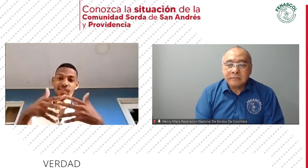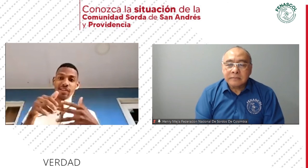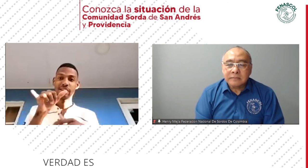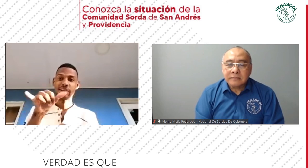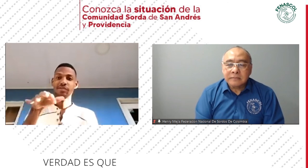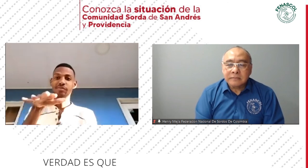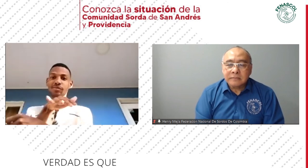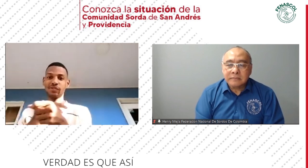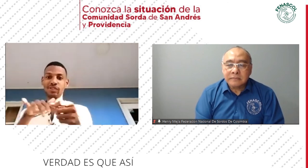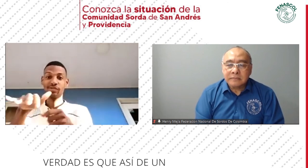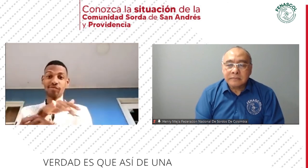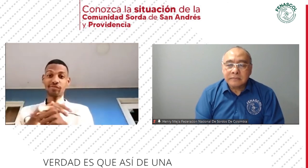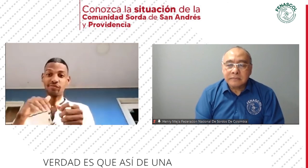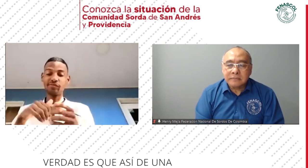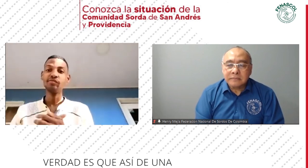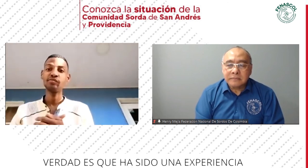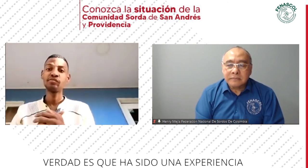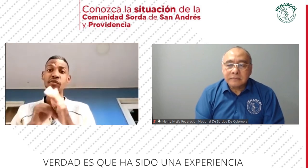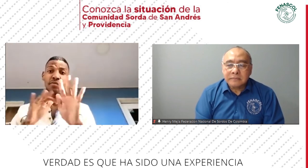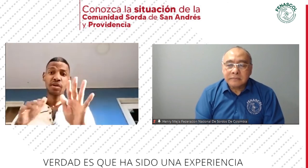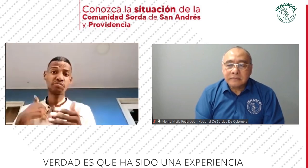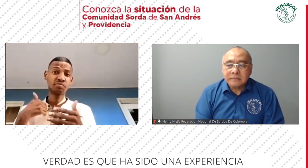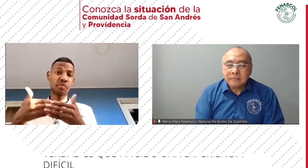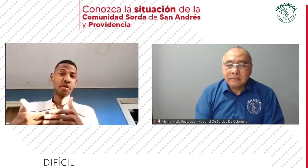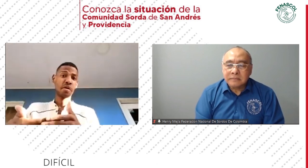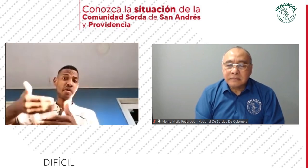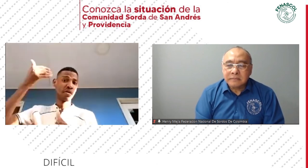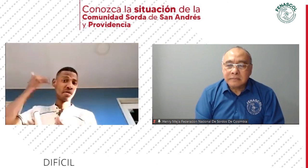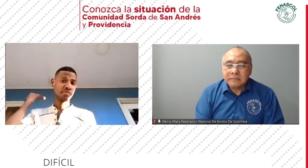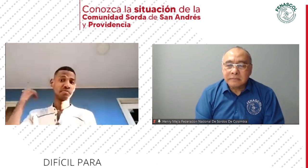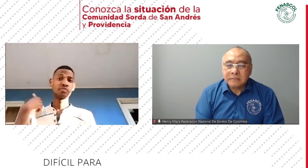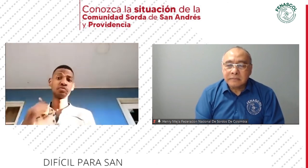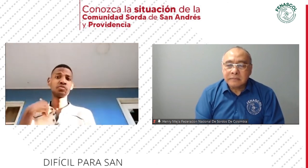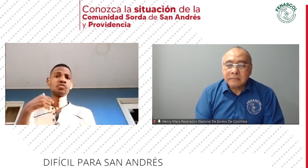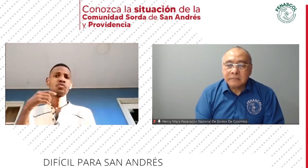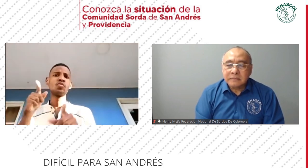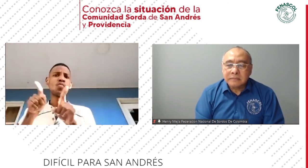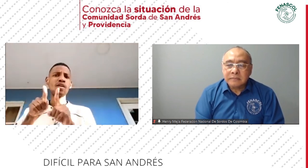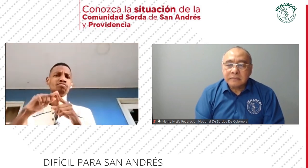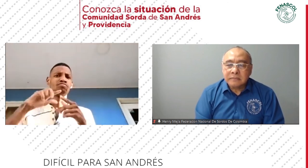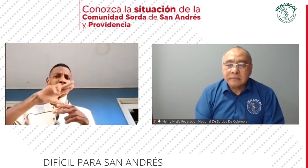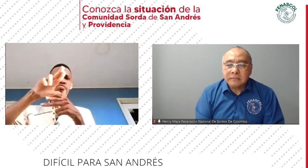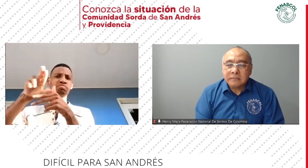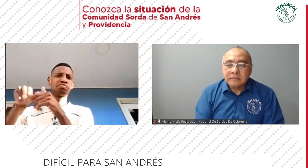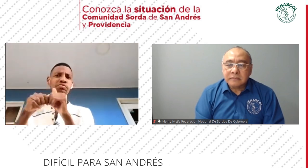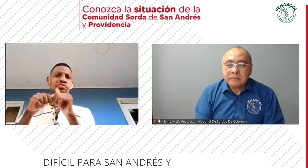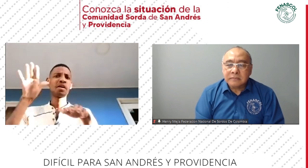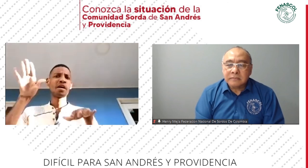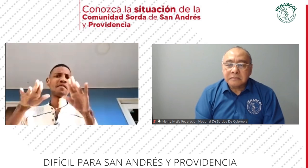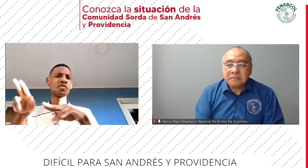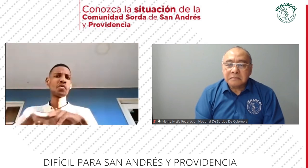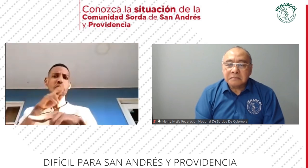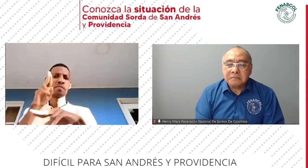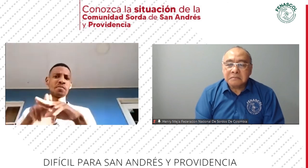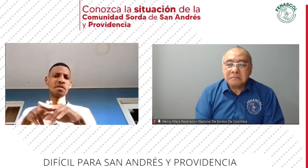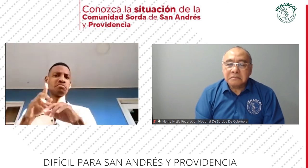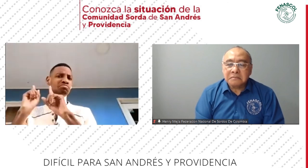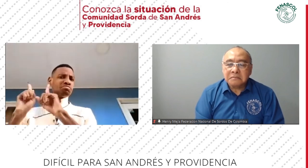verdad es que ha sido una experiencia difícil para san andrés y providencia